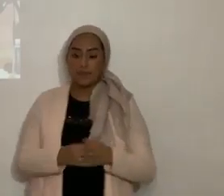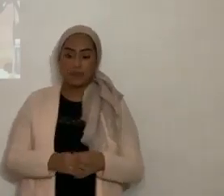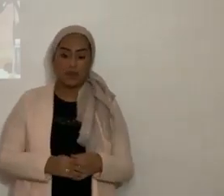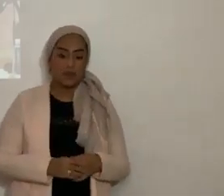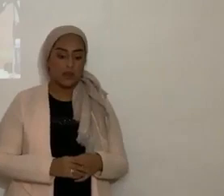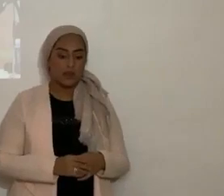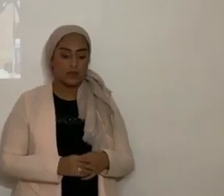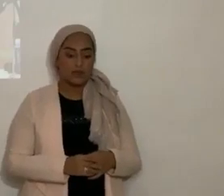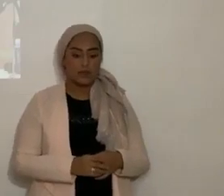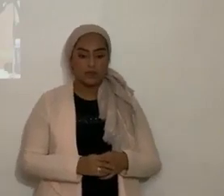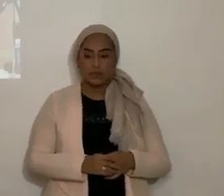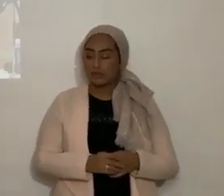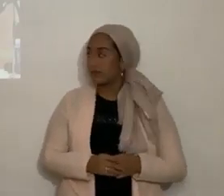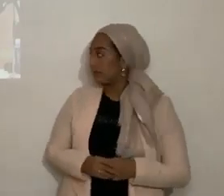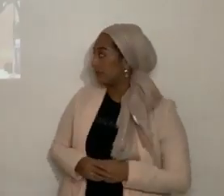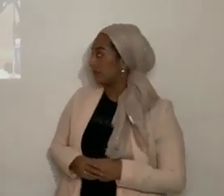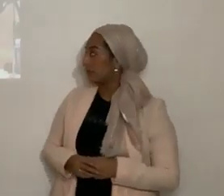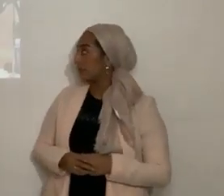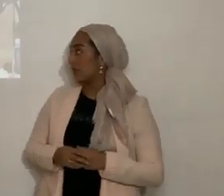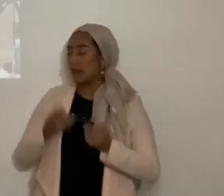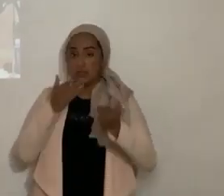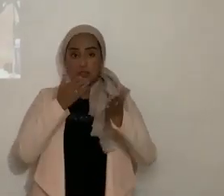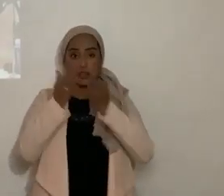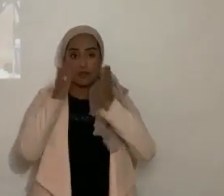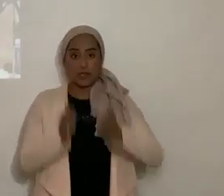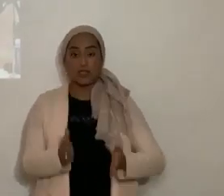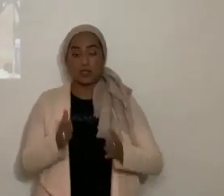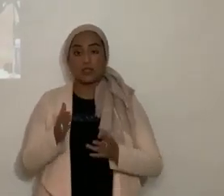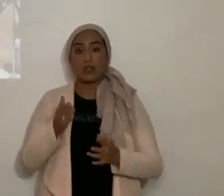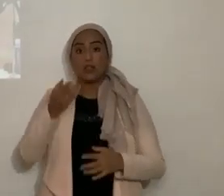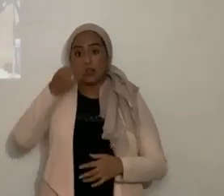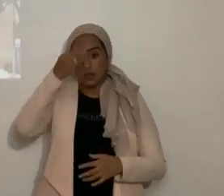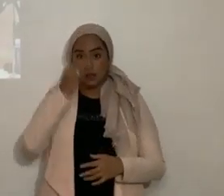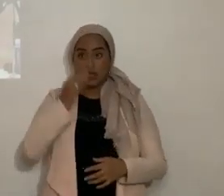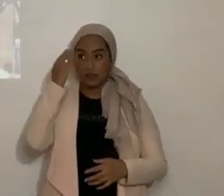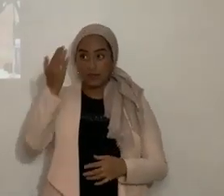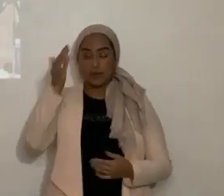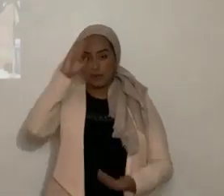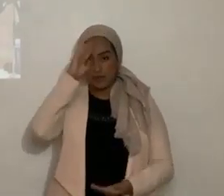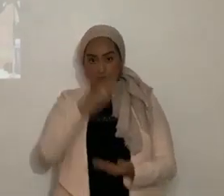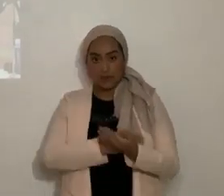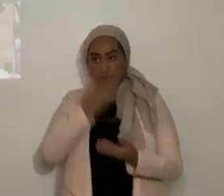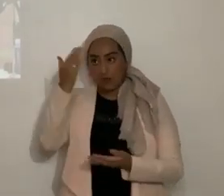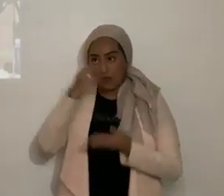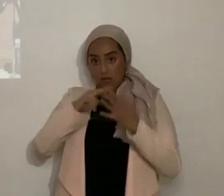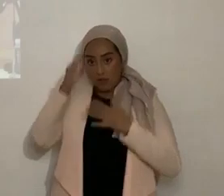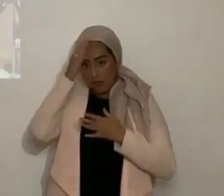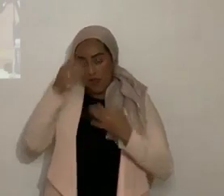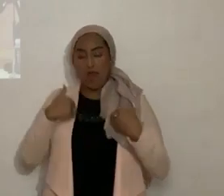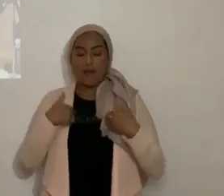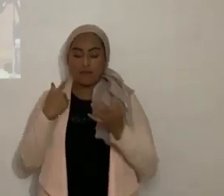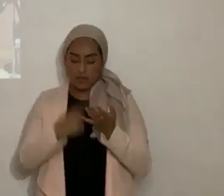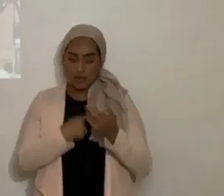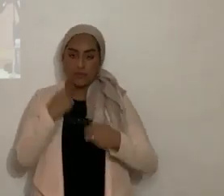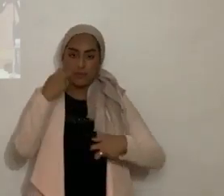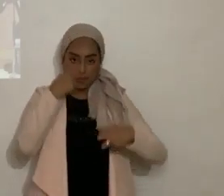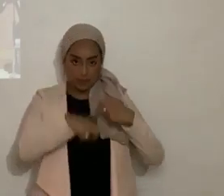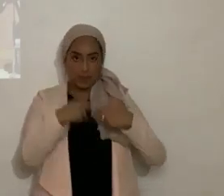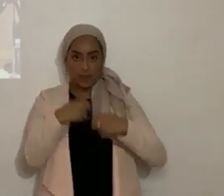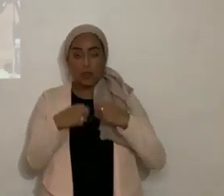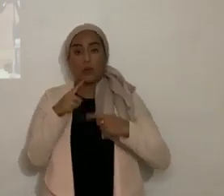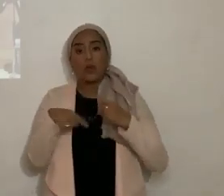a recapitular un poquito. Los siervos de Elohim, los siervos de Yahweh, los hijos del Eterno, pasan tribulaciones. En